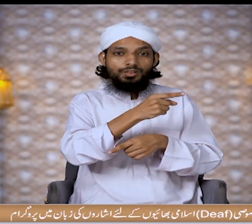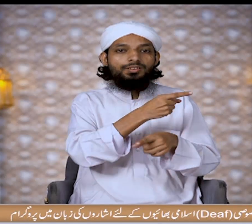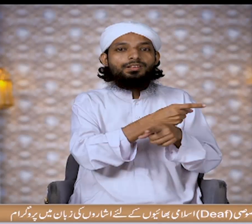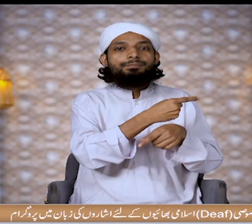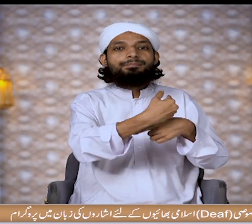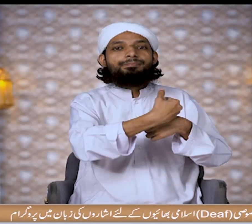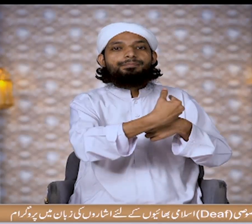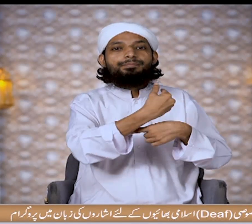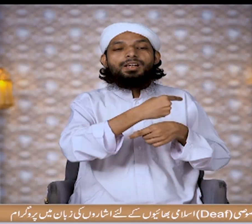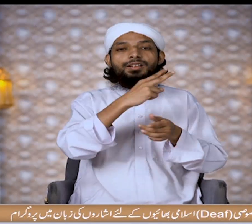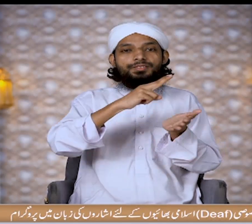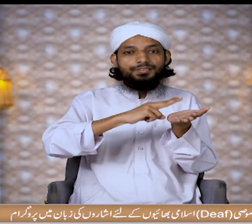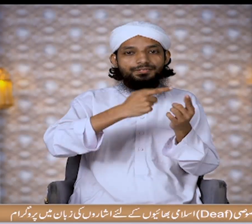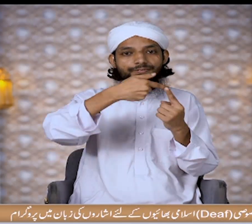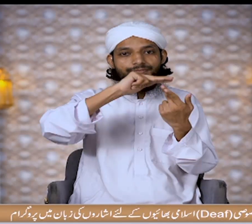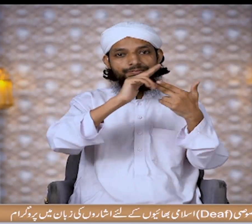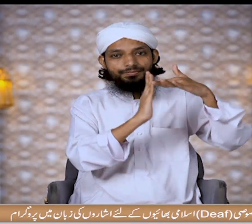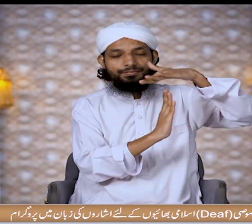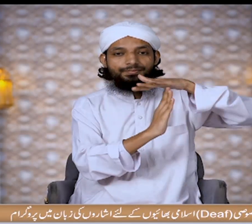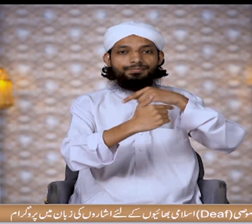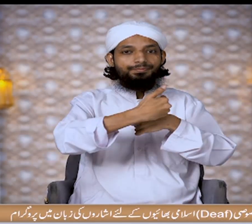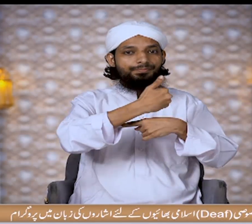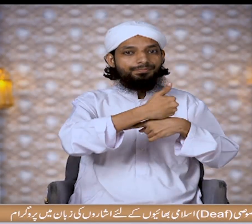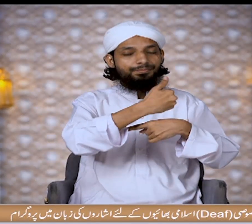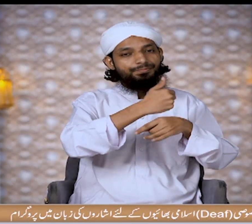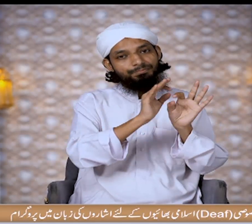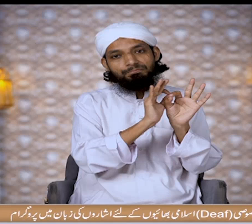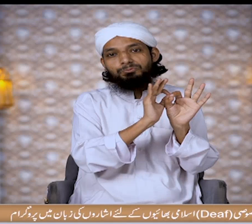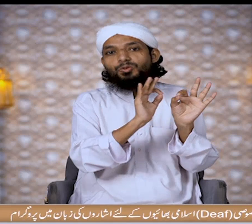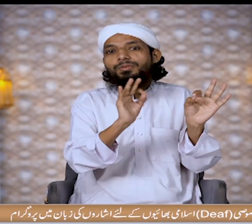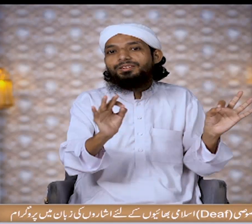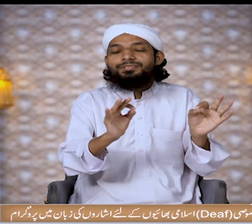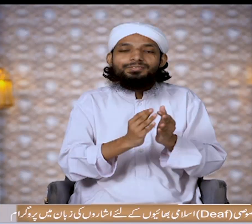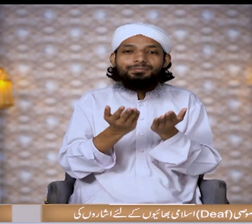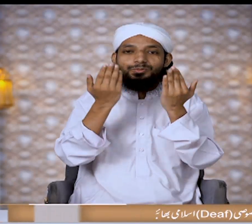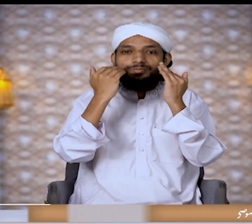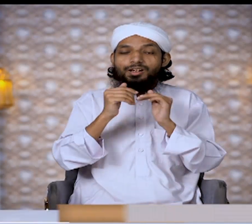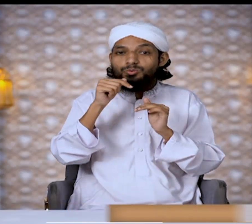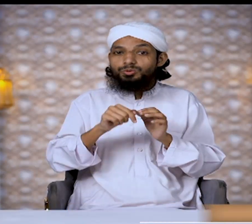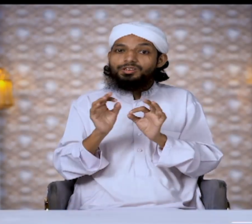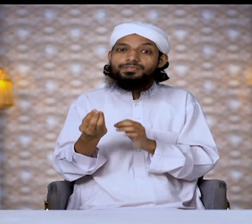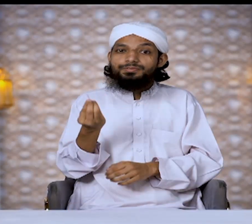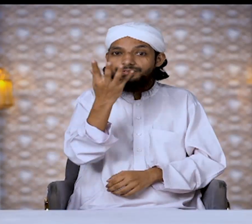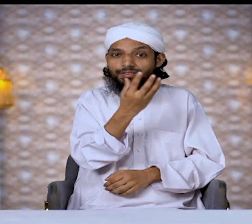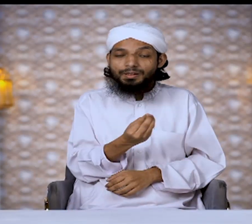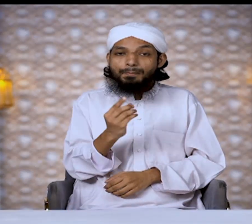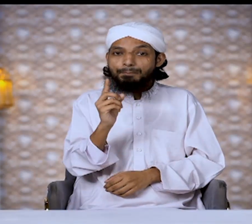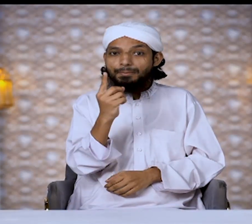ماجد حضرت مولانا نقی علی خان رحمۃ اللہ علیہ سے کر کے سند فراغت حاصل کر لی۔ اسی دن آپ نے ایک سوال کے جواب میں پہلا